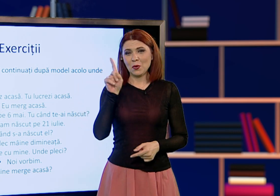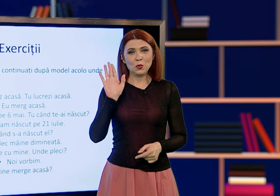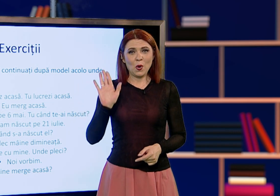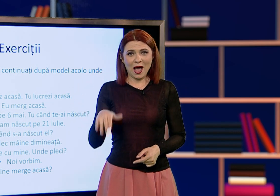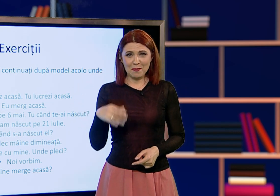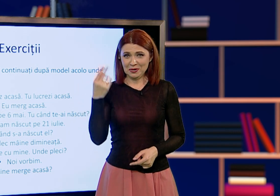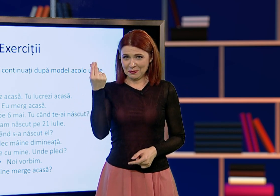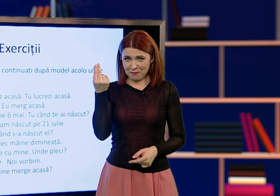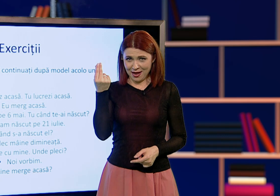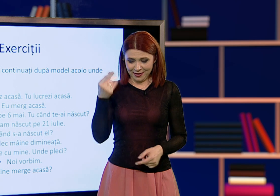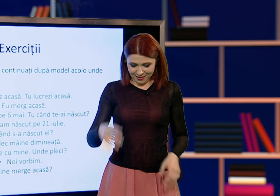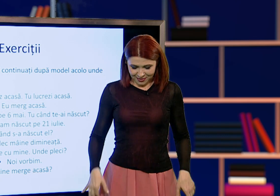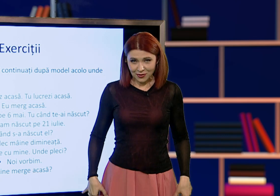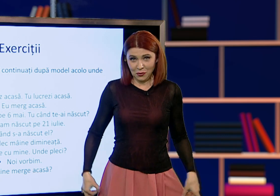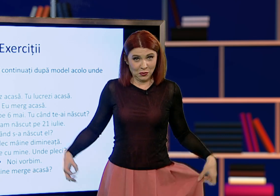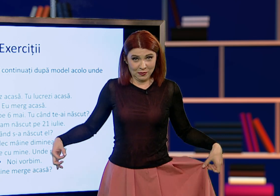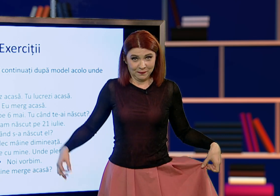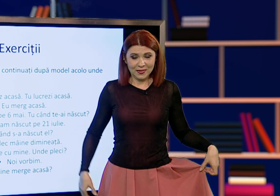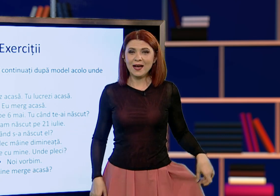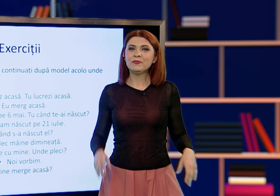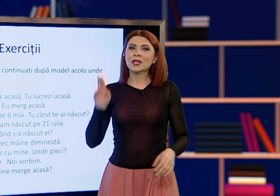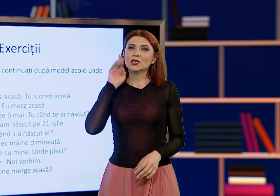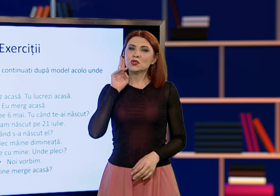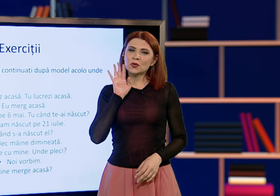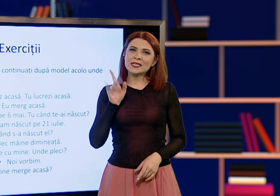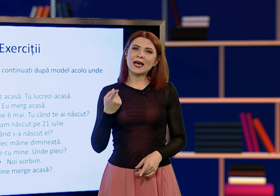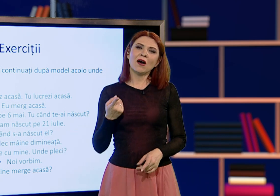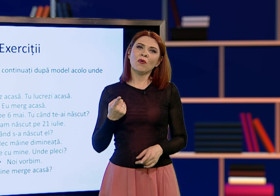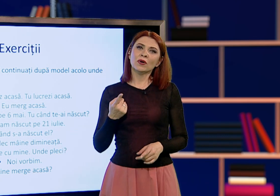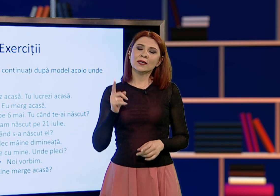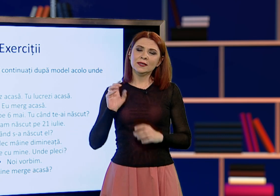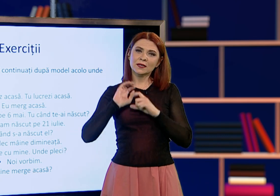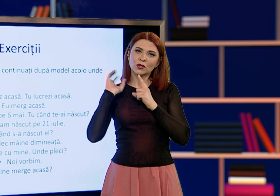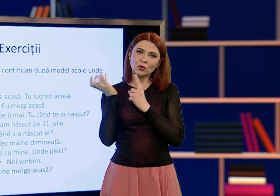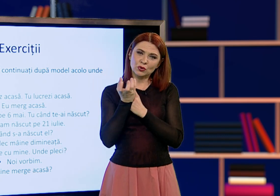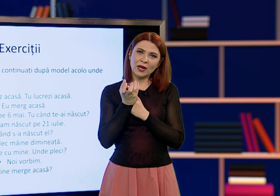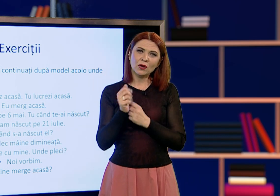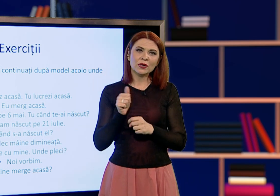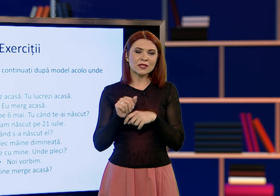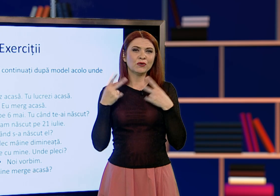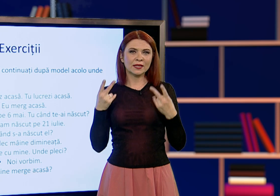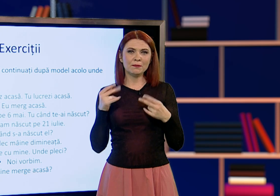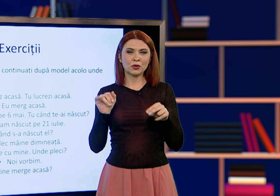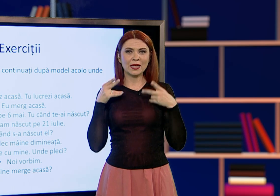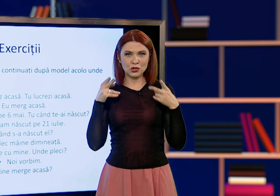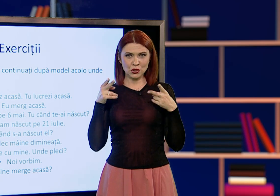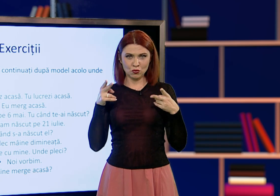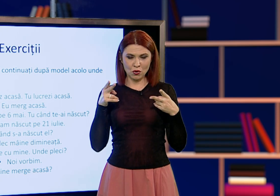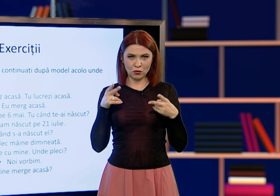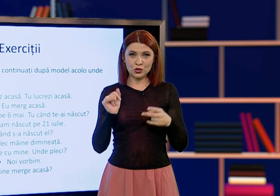nu am bani da Turzii au în cultura lor este foarte important și umorul